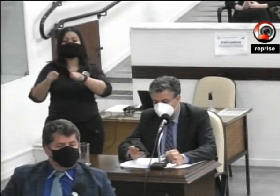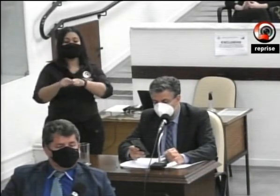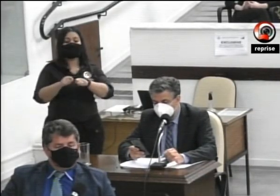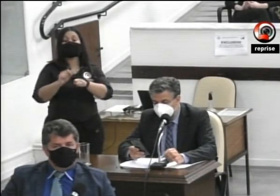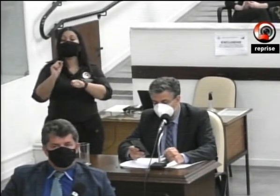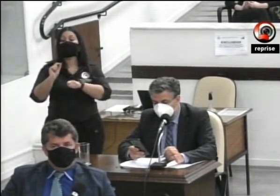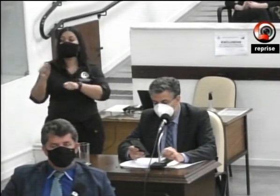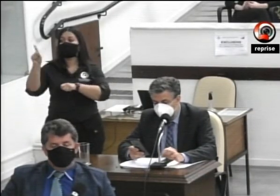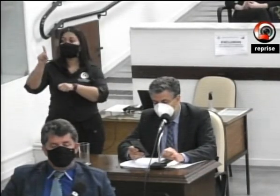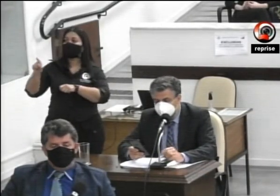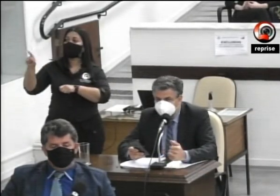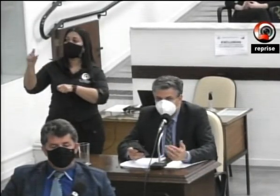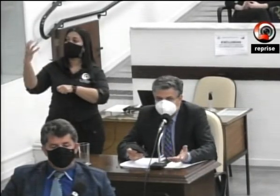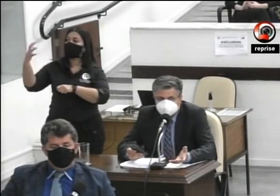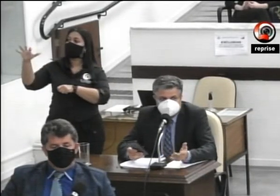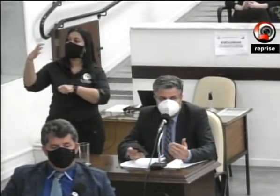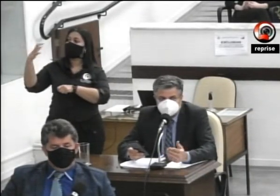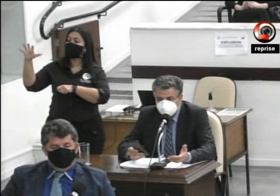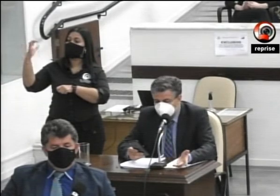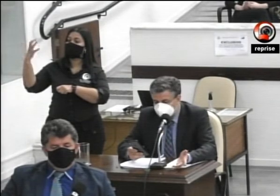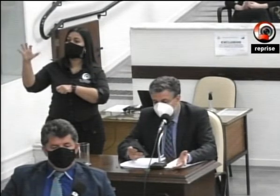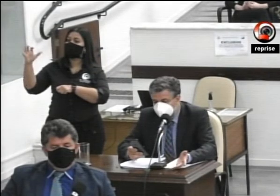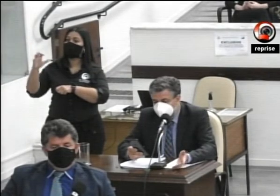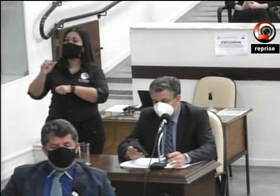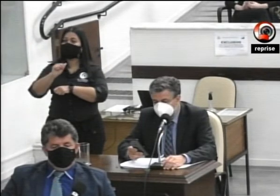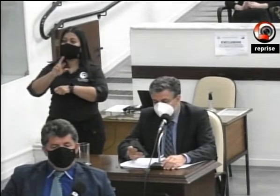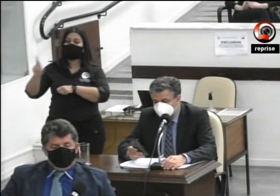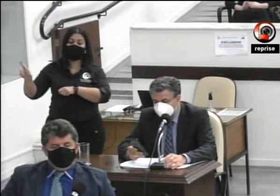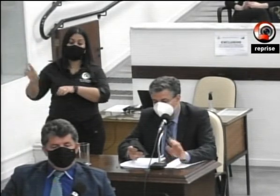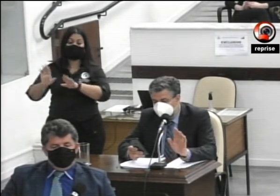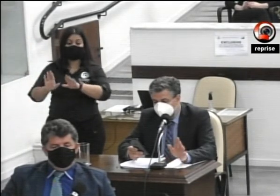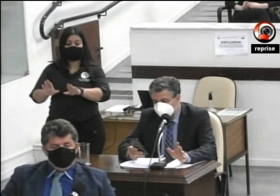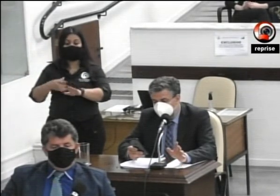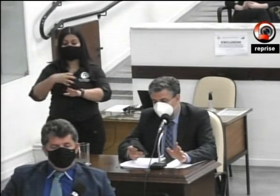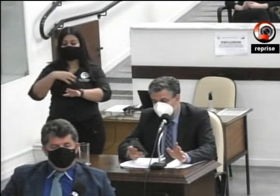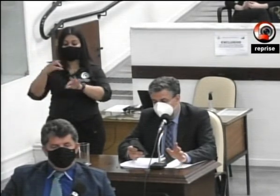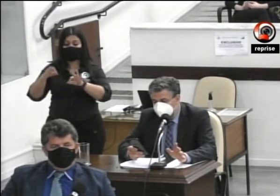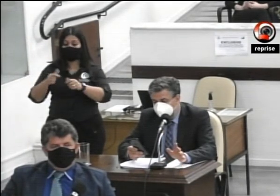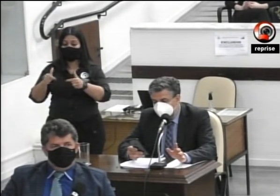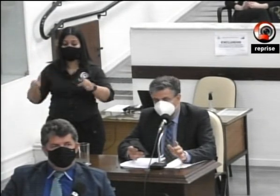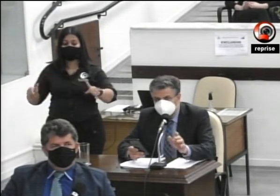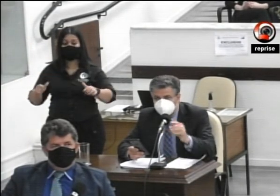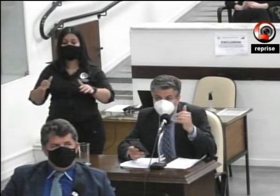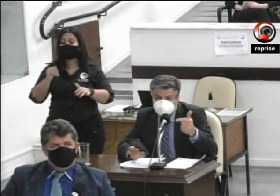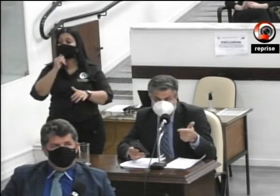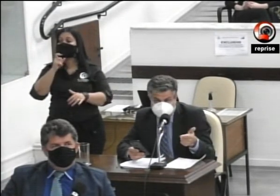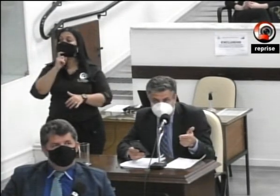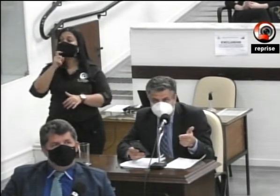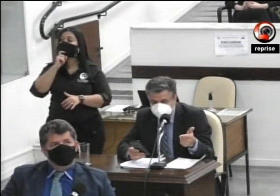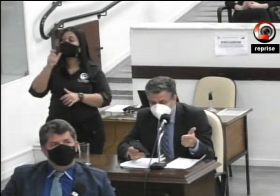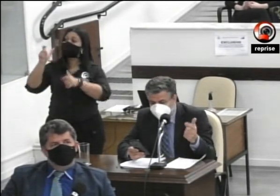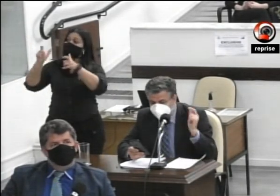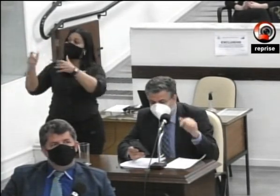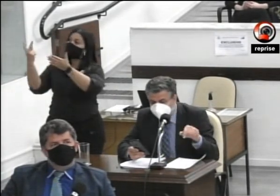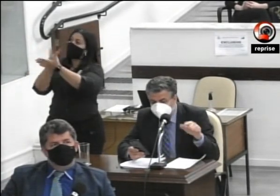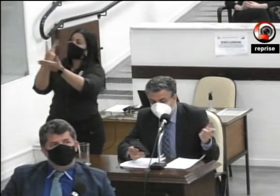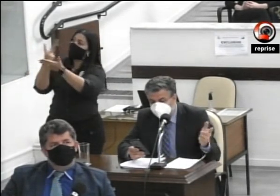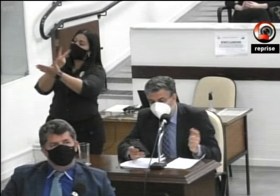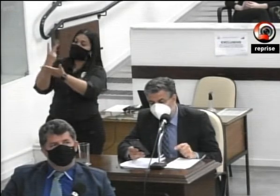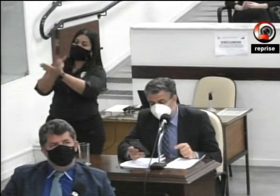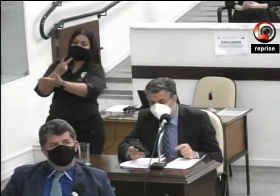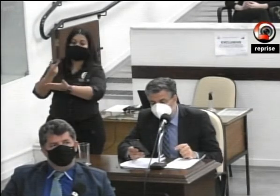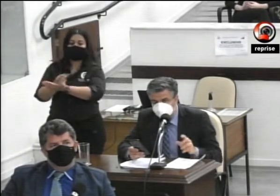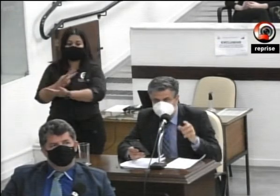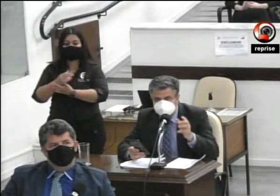ar, mas de uma maneira até incoerente, eles instalaram o ar num lugar errado, eles interditaram as janelas